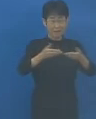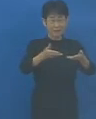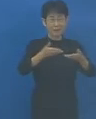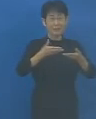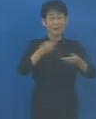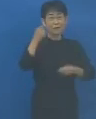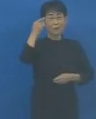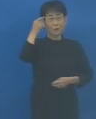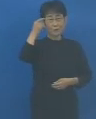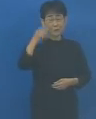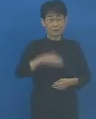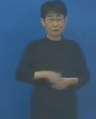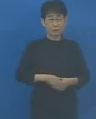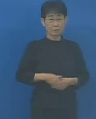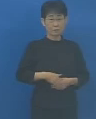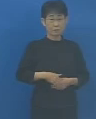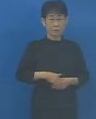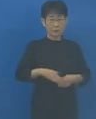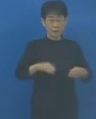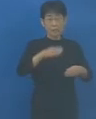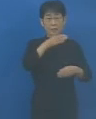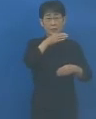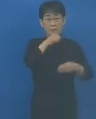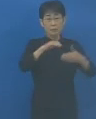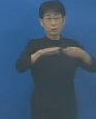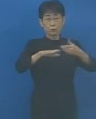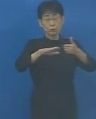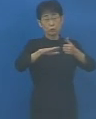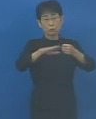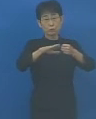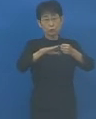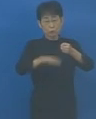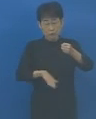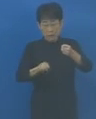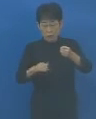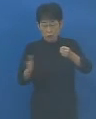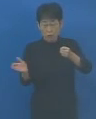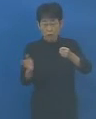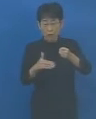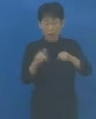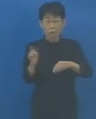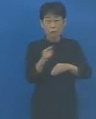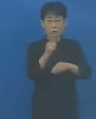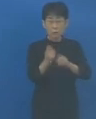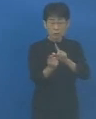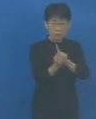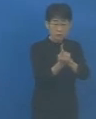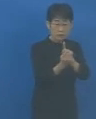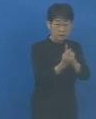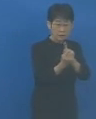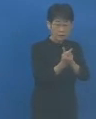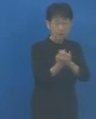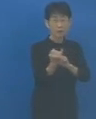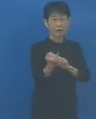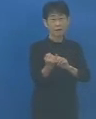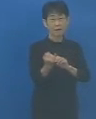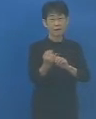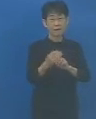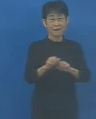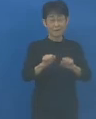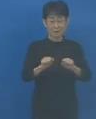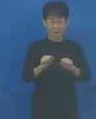選手はジュニアの頃から私も時々お会いをして激励の機会などをいただいておりますけれど